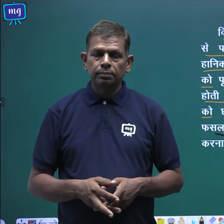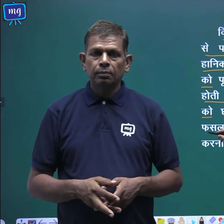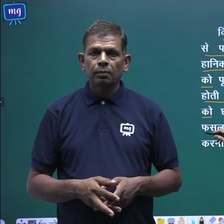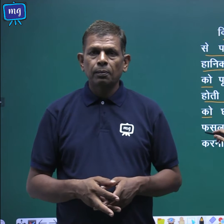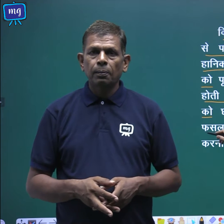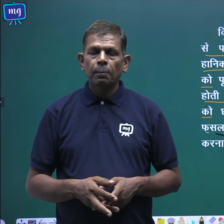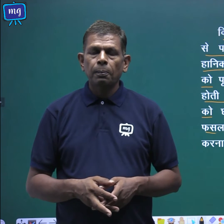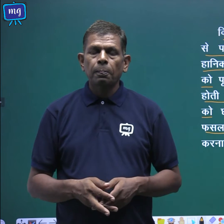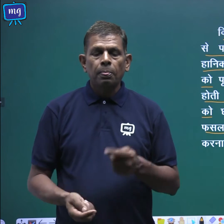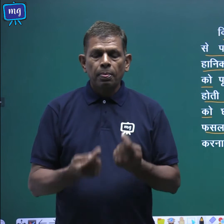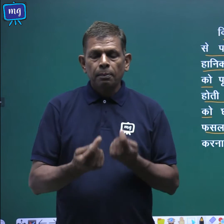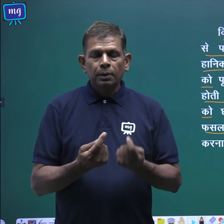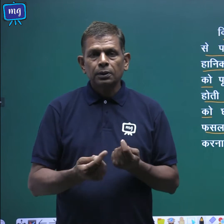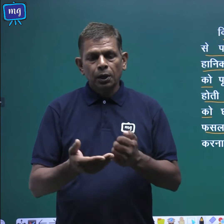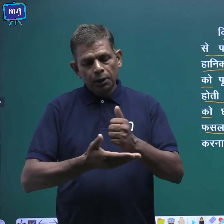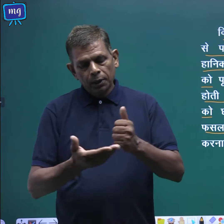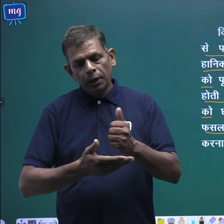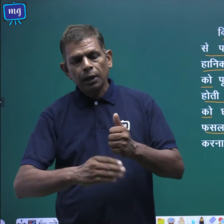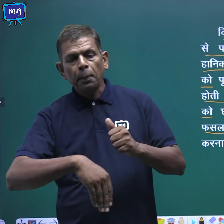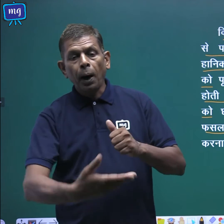फसल कटाई के बाद